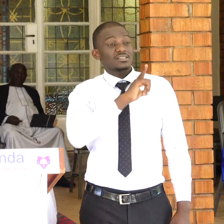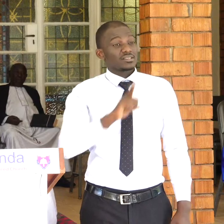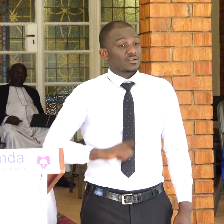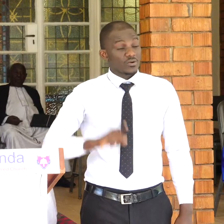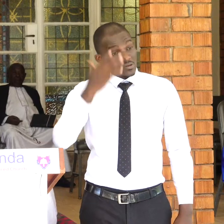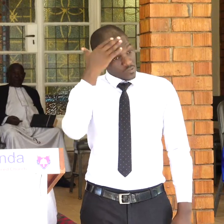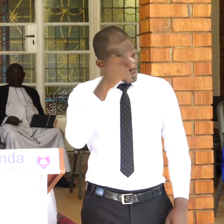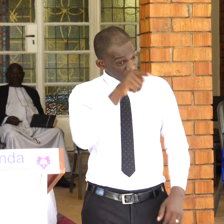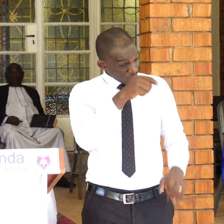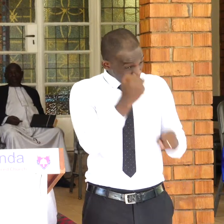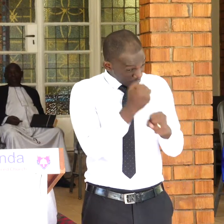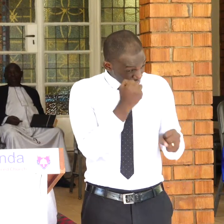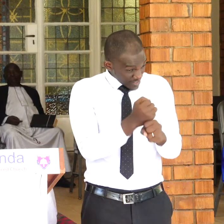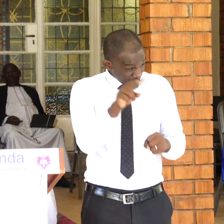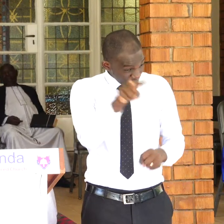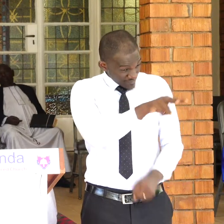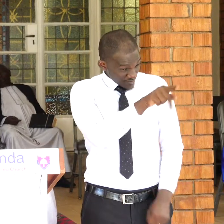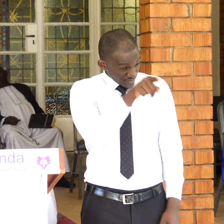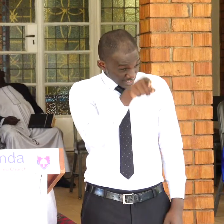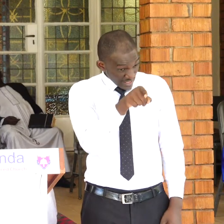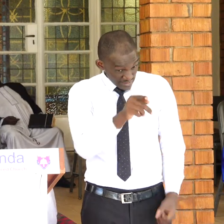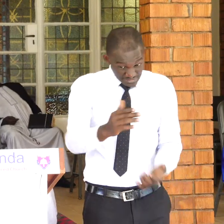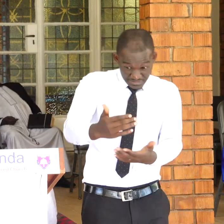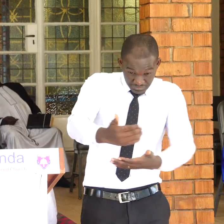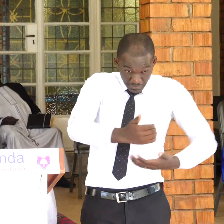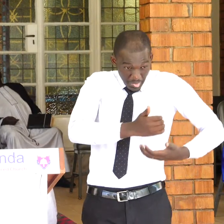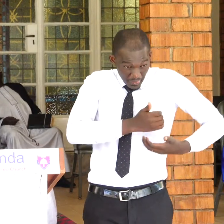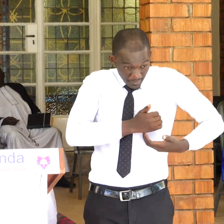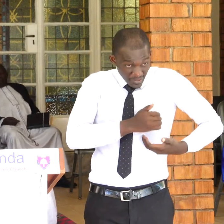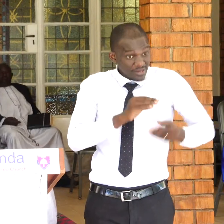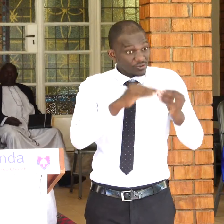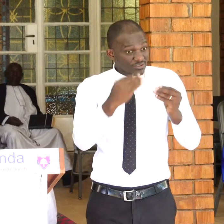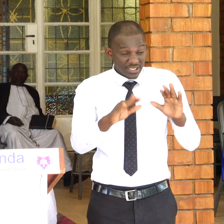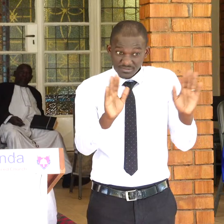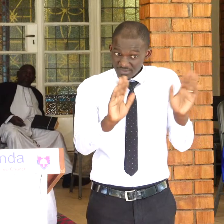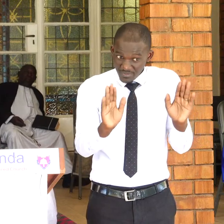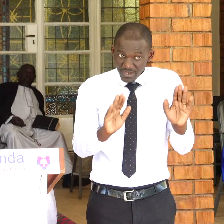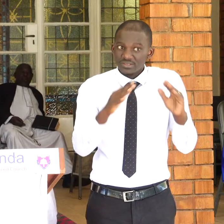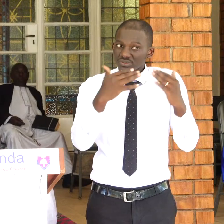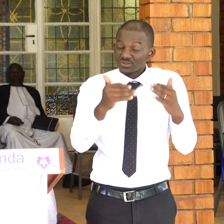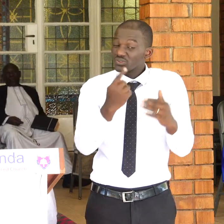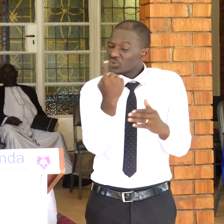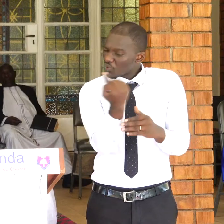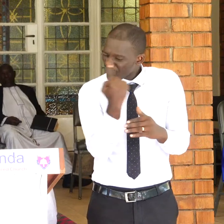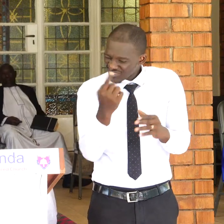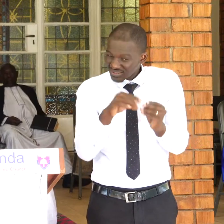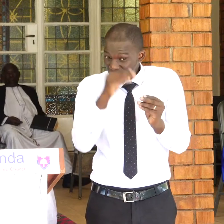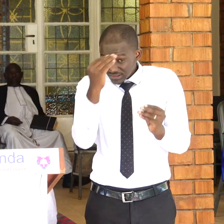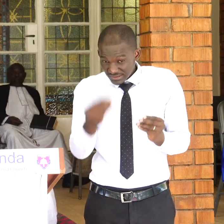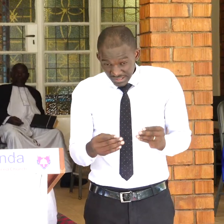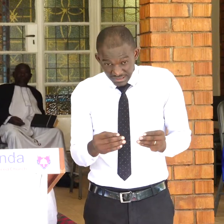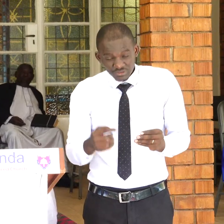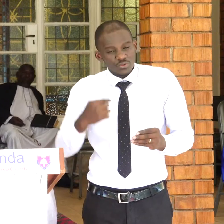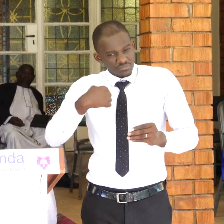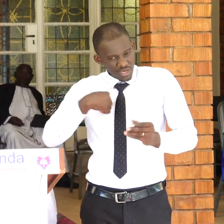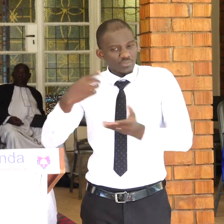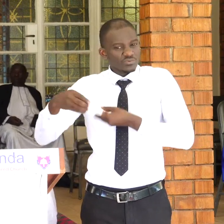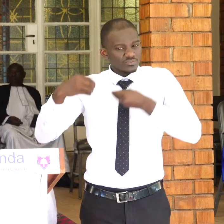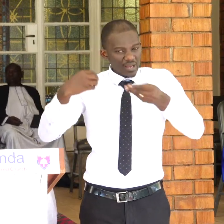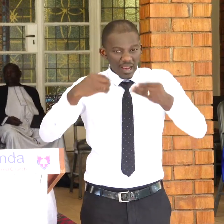kubanga okoze bw'otyo n'otonyima mwanawo omwanawo omu okukuwa